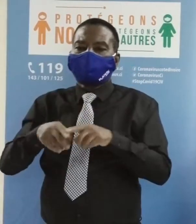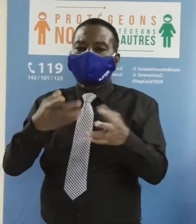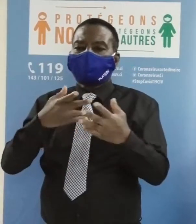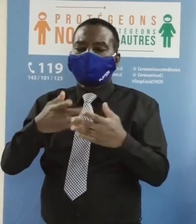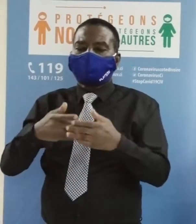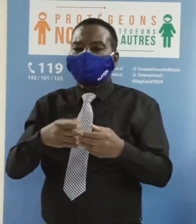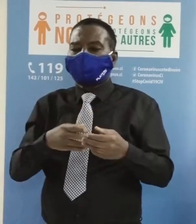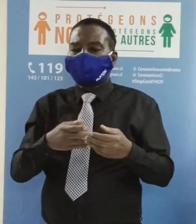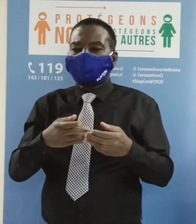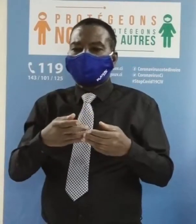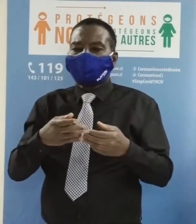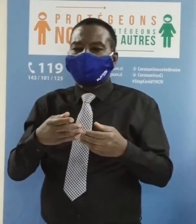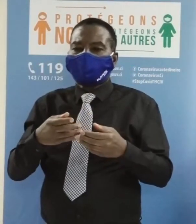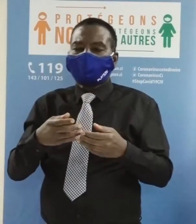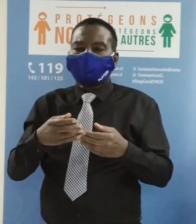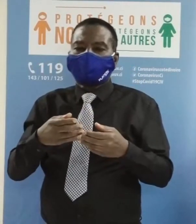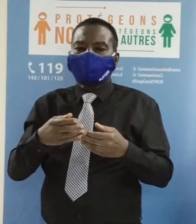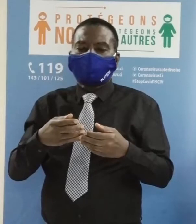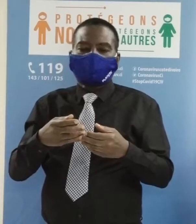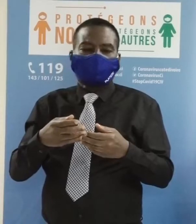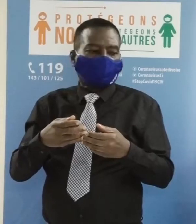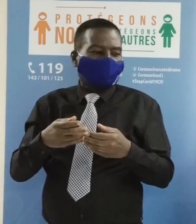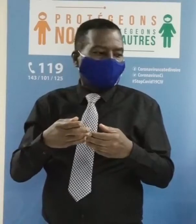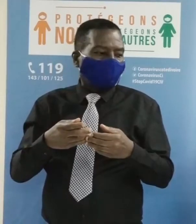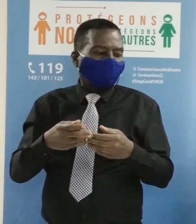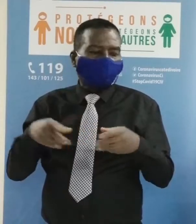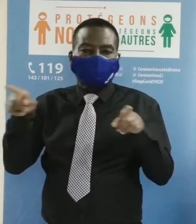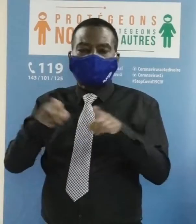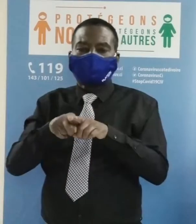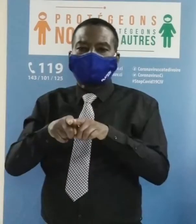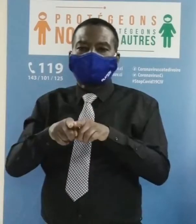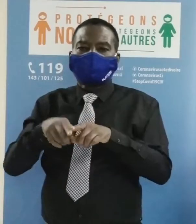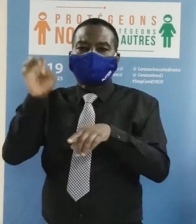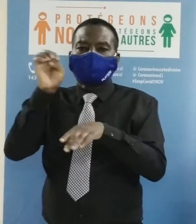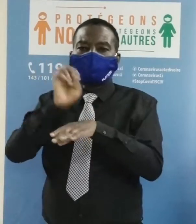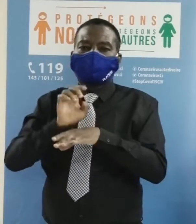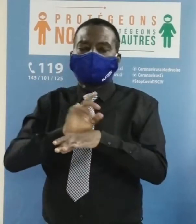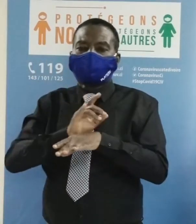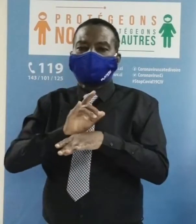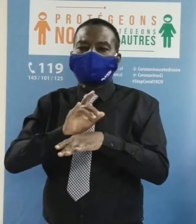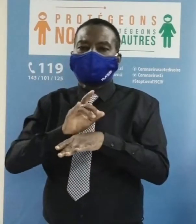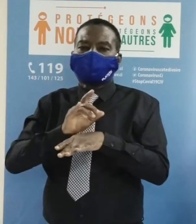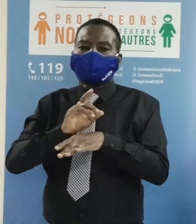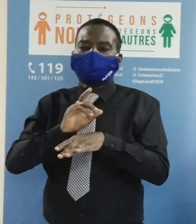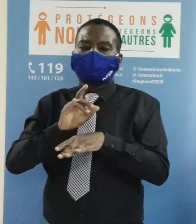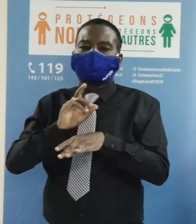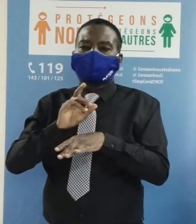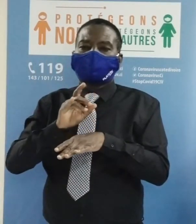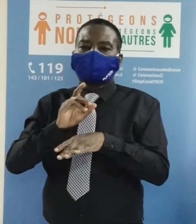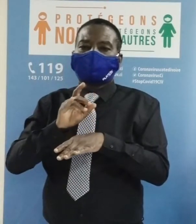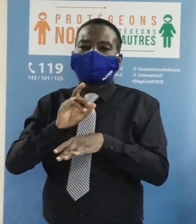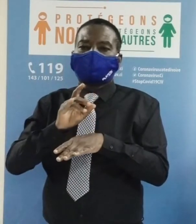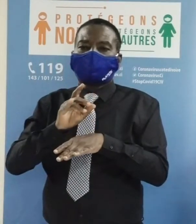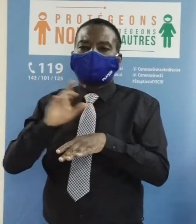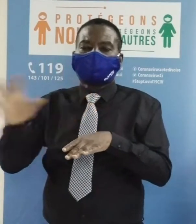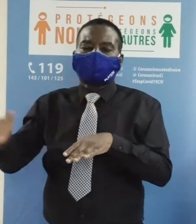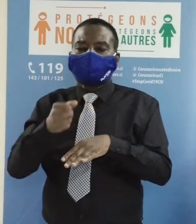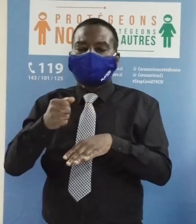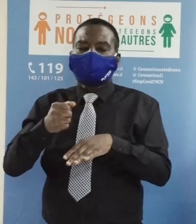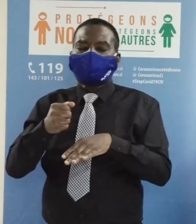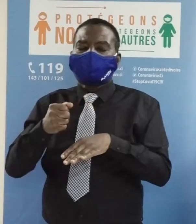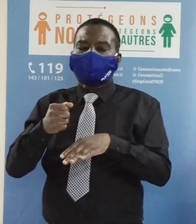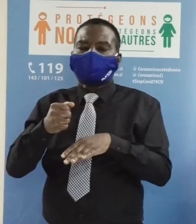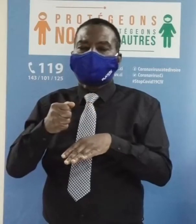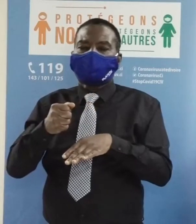sociaux tu es le début donc de la crise